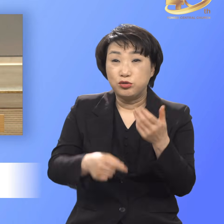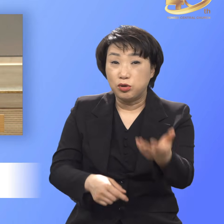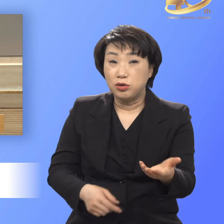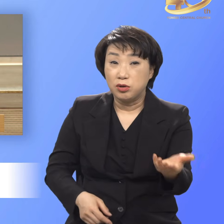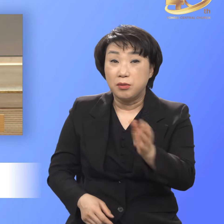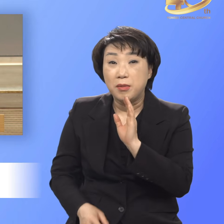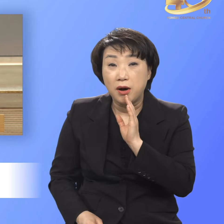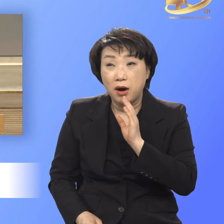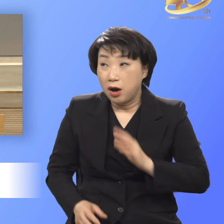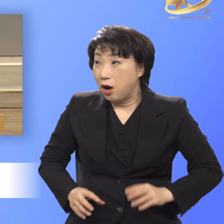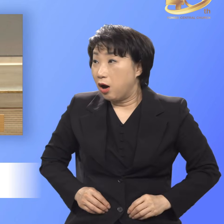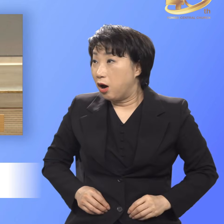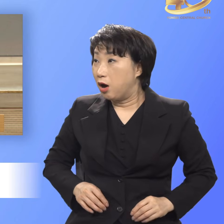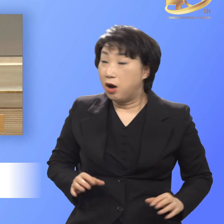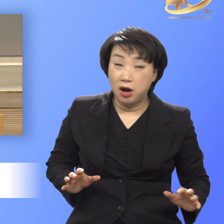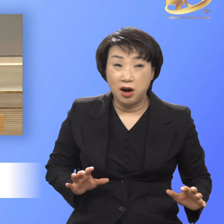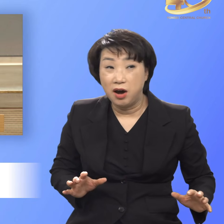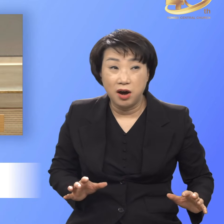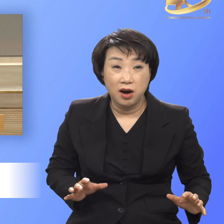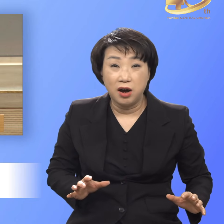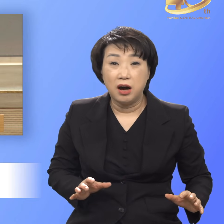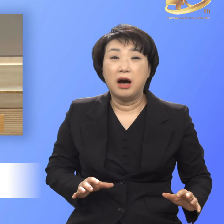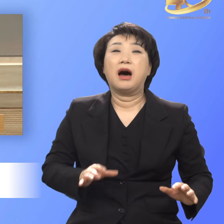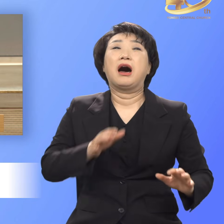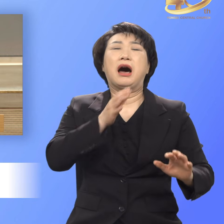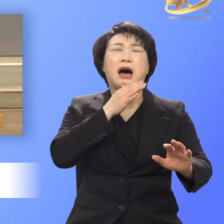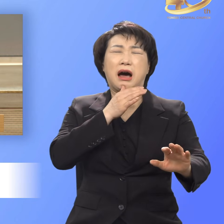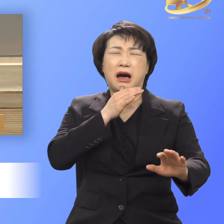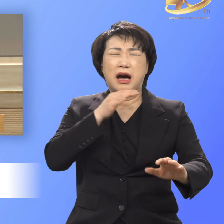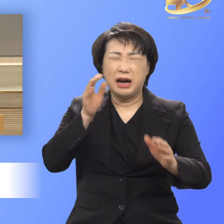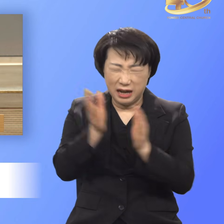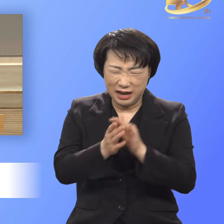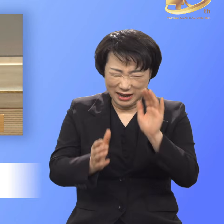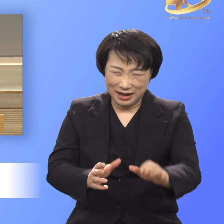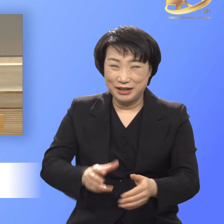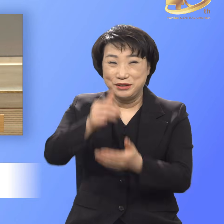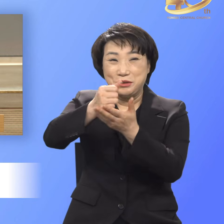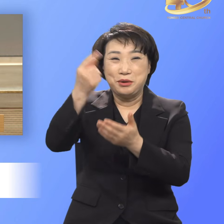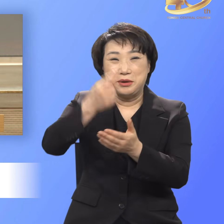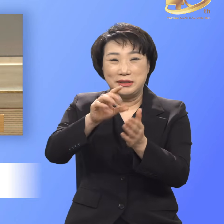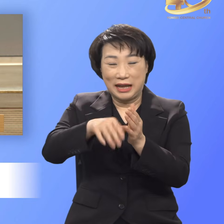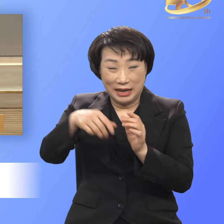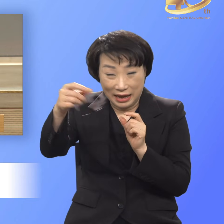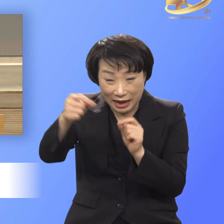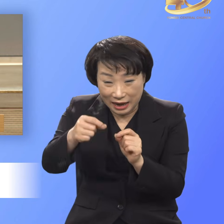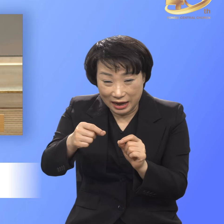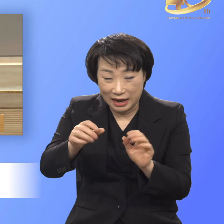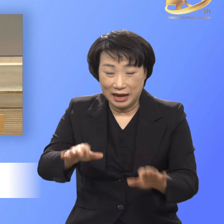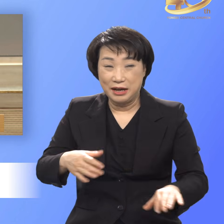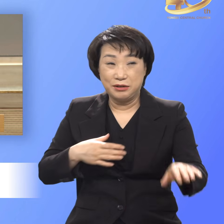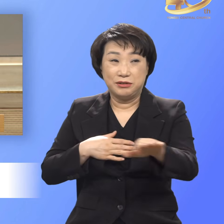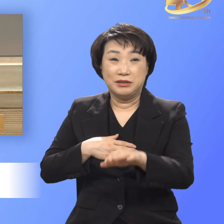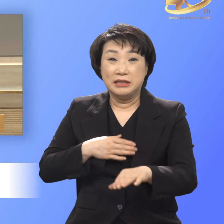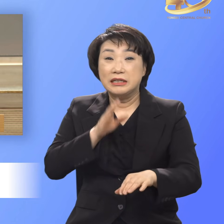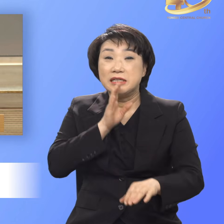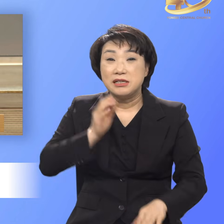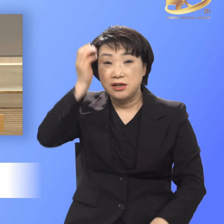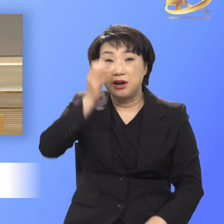아니라 그럴 때가 와도 이제 주님 오실 때가 가까웠다 하는 우리에게